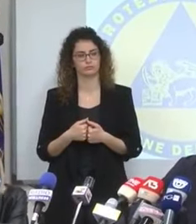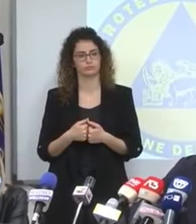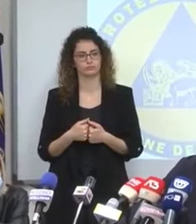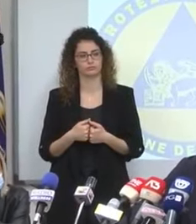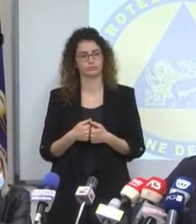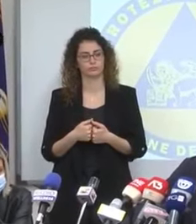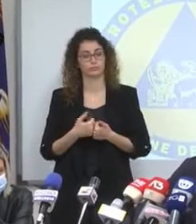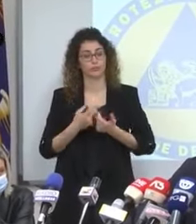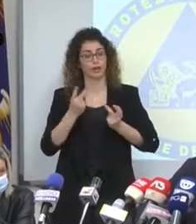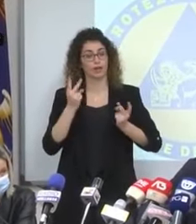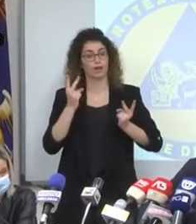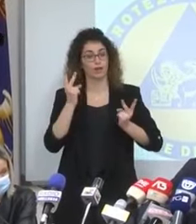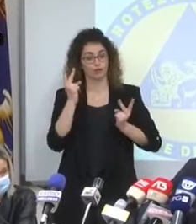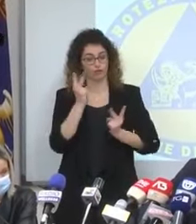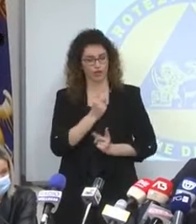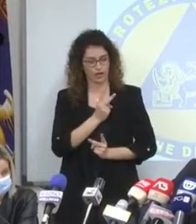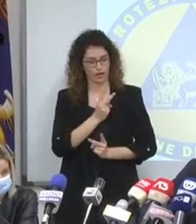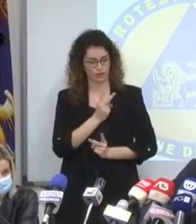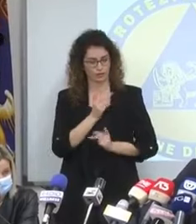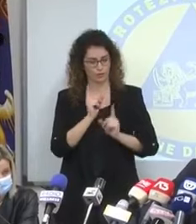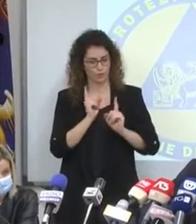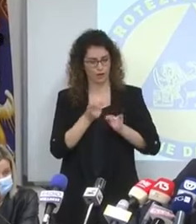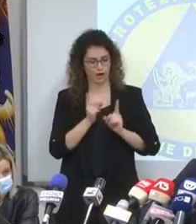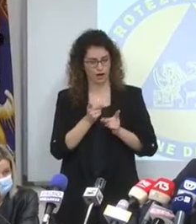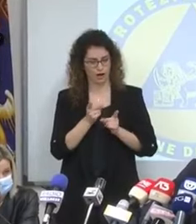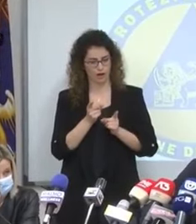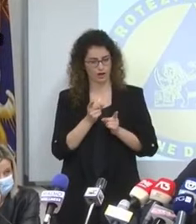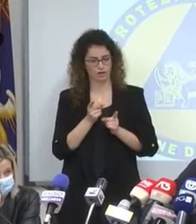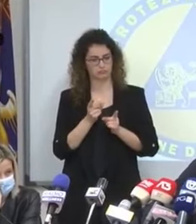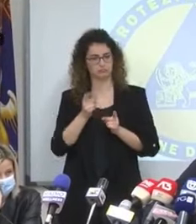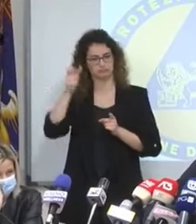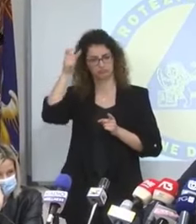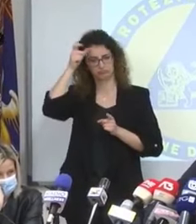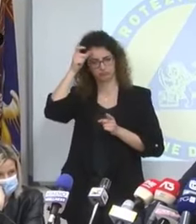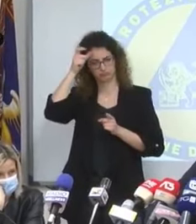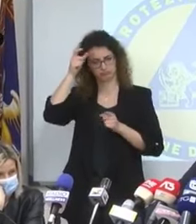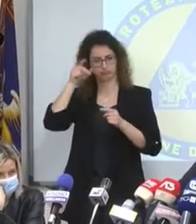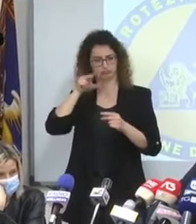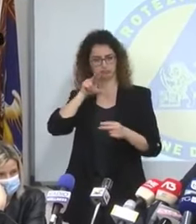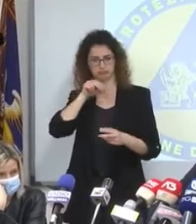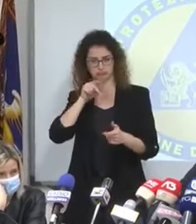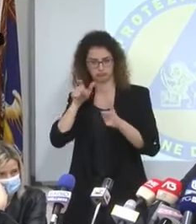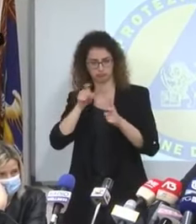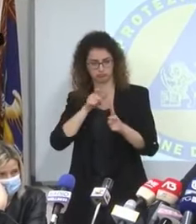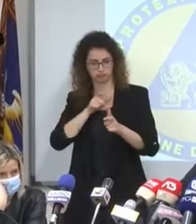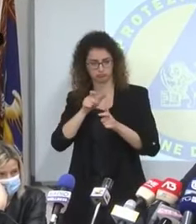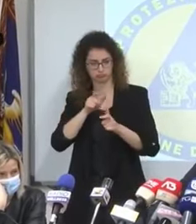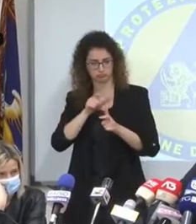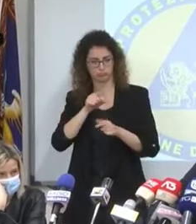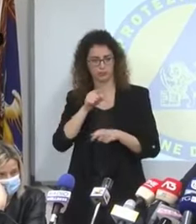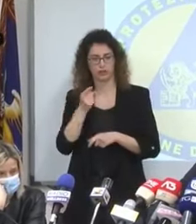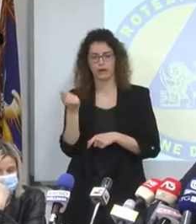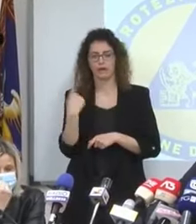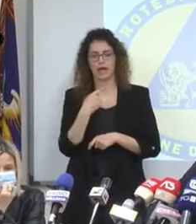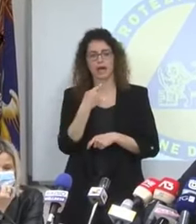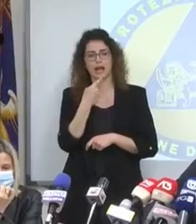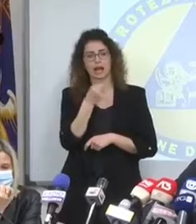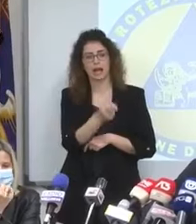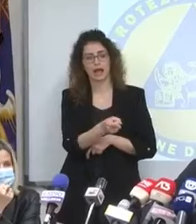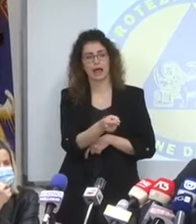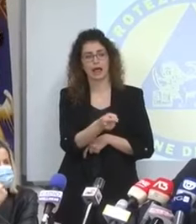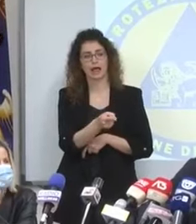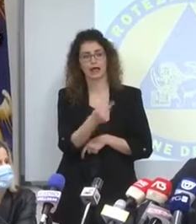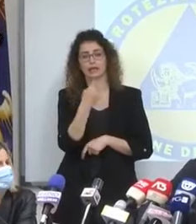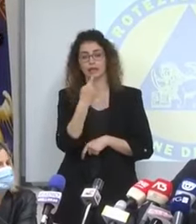corrisponde al vero che nell'interlocuzione con il governo ieri lei ha sollecitato, un organo